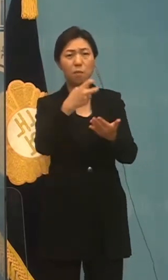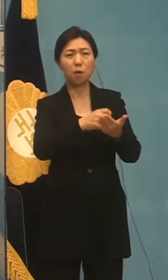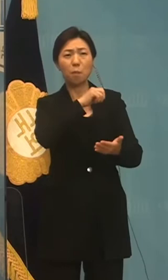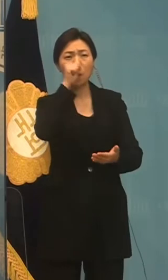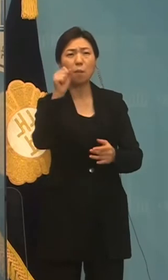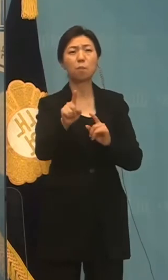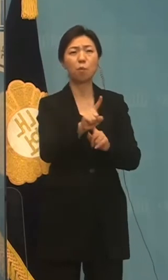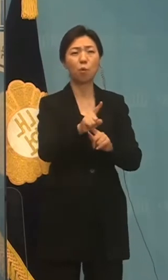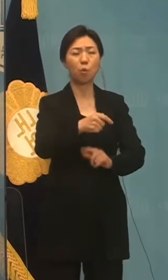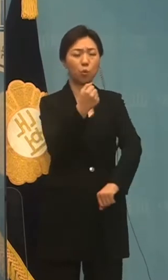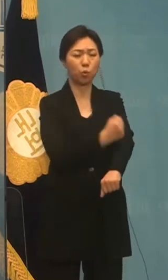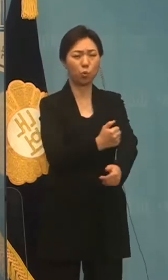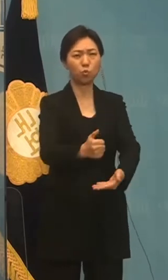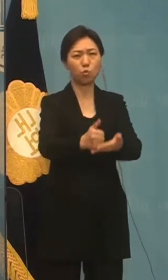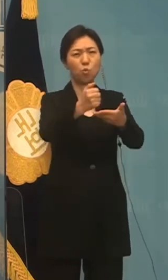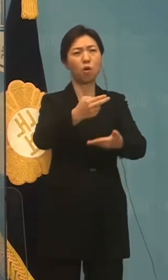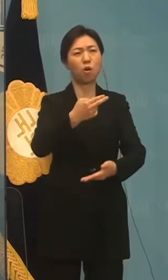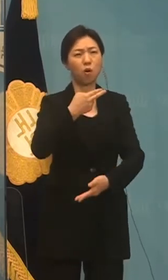있습니다.